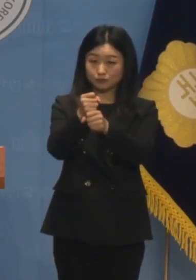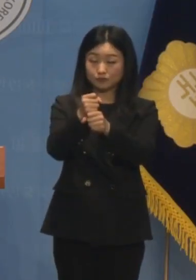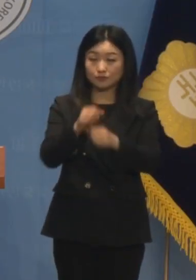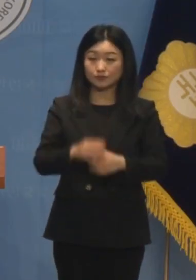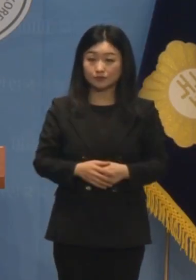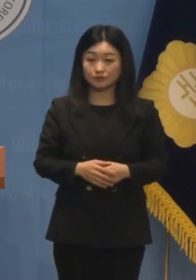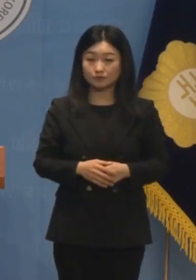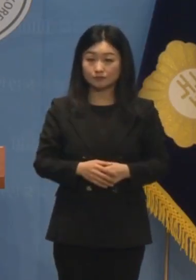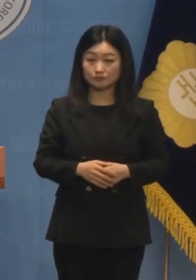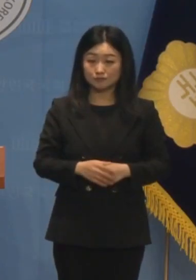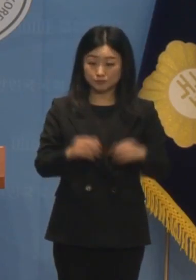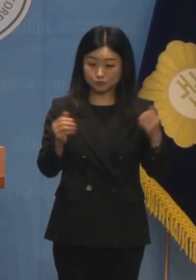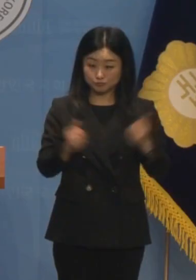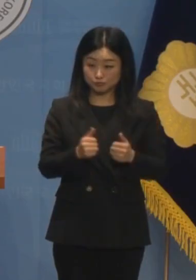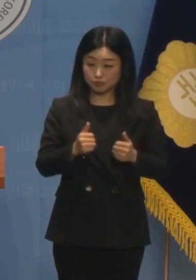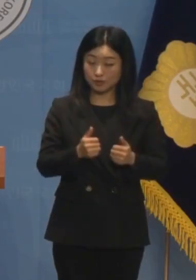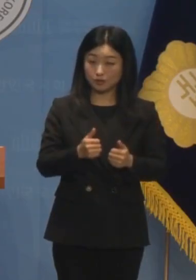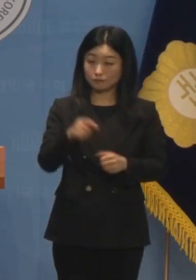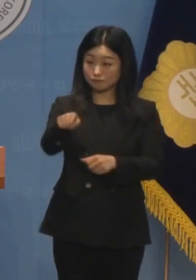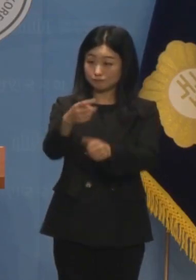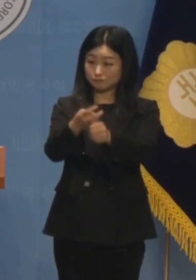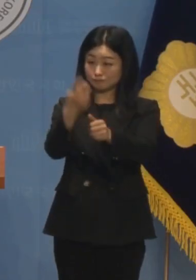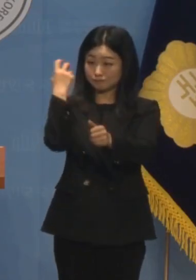탄핵을 호도하지 마십시오.